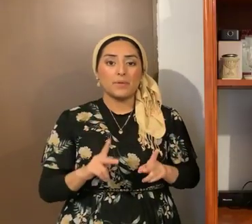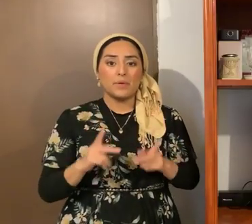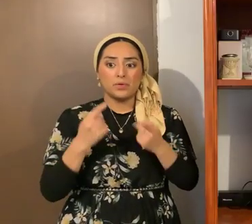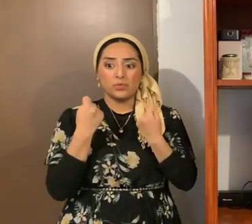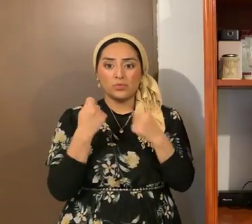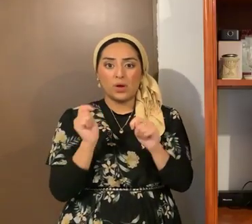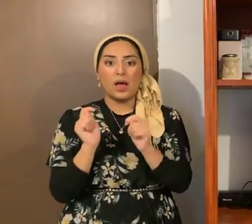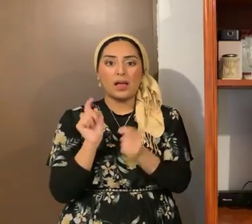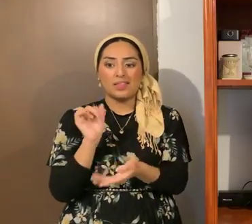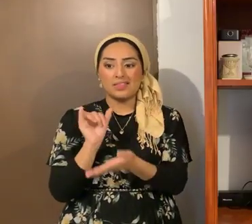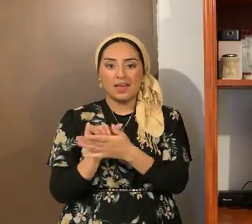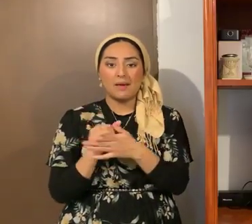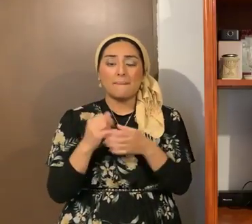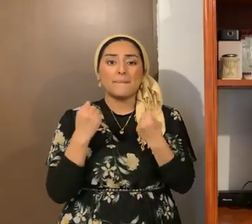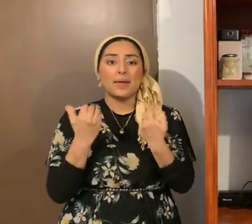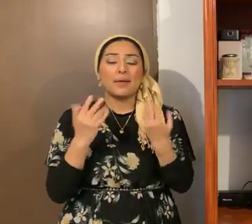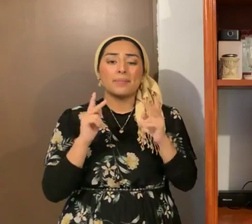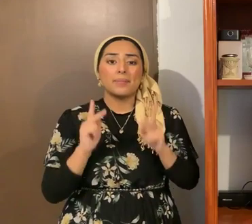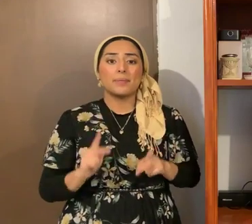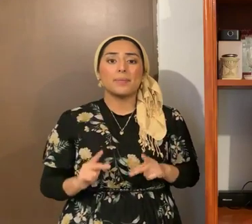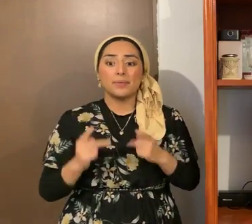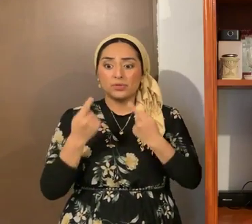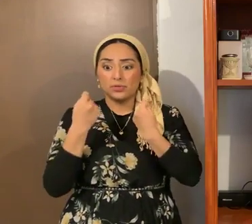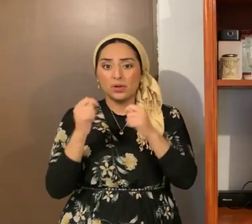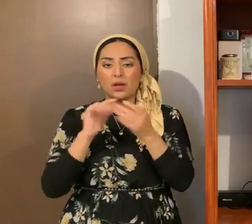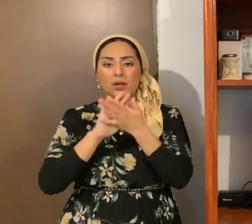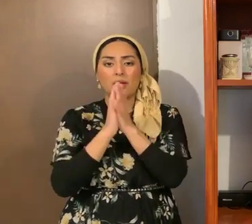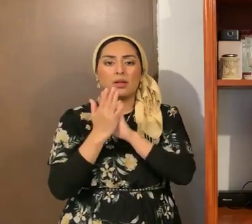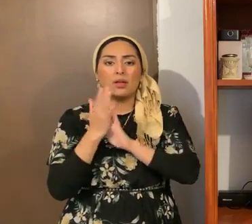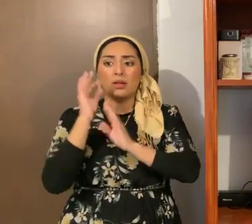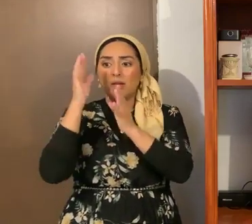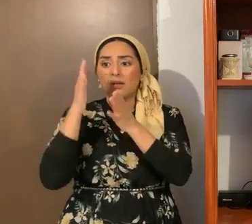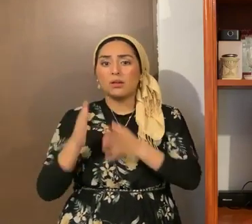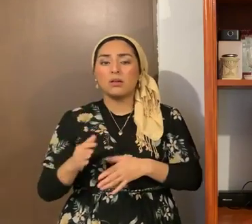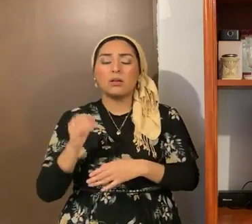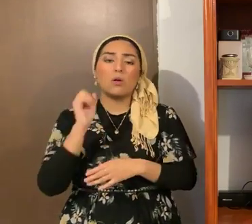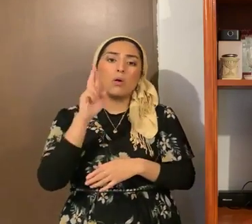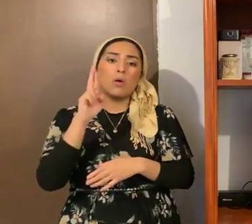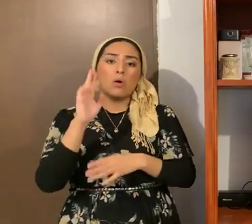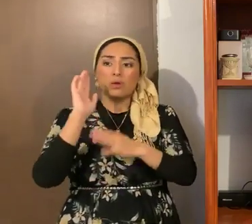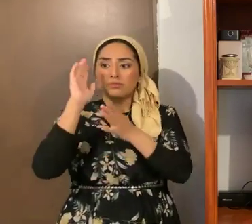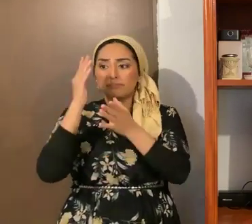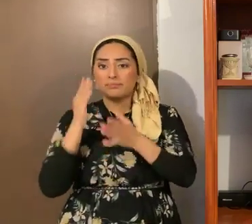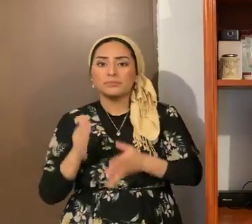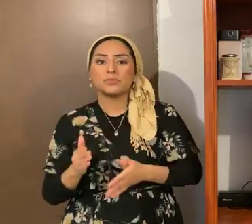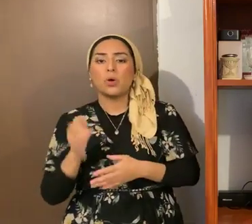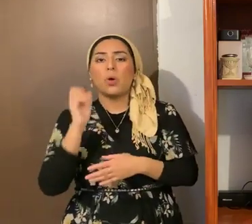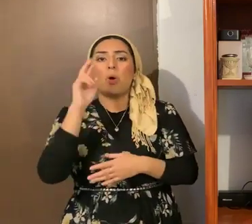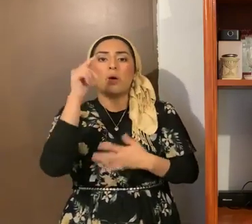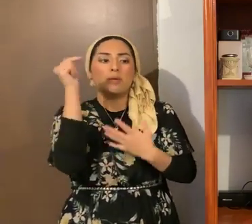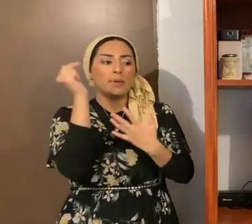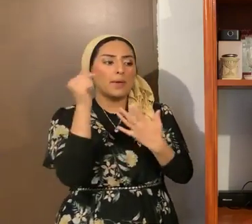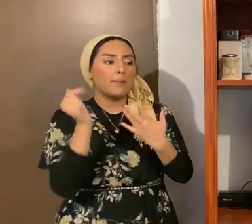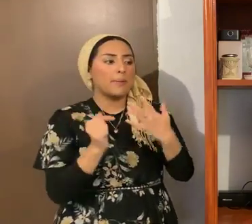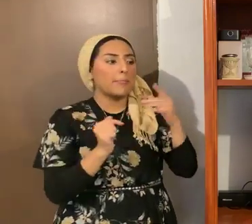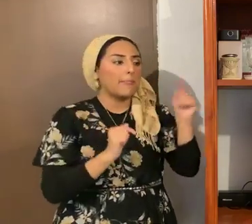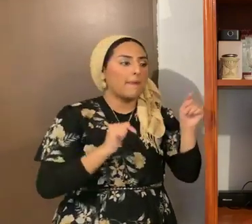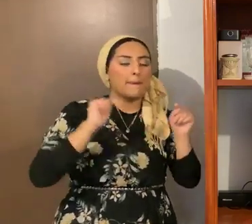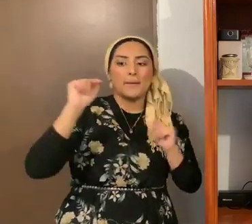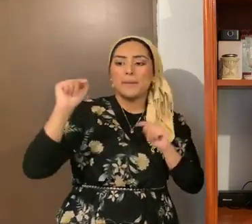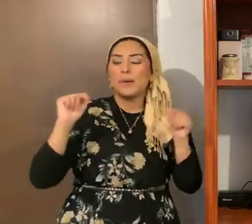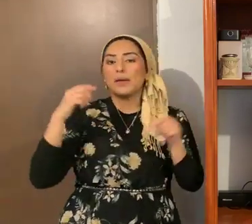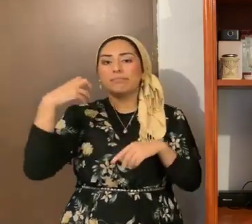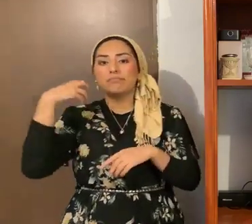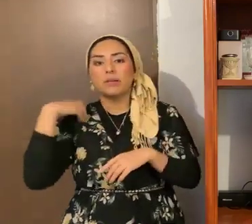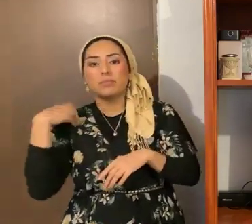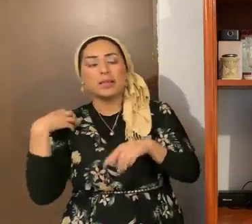intentado eso. Mucha gente ha intentado ser roe o anciano o esto o el otro o